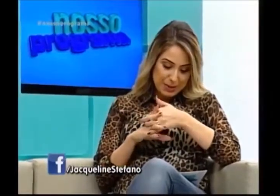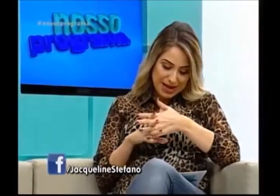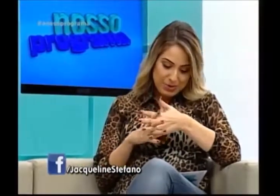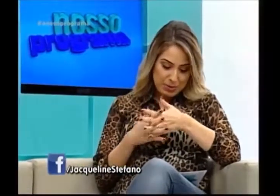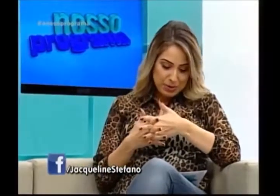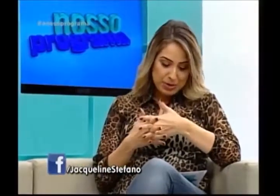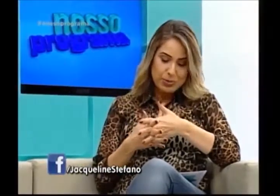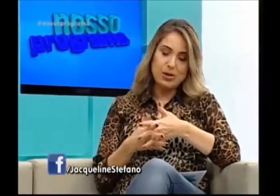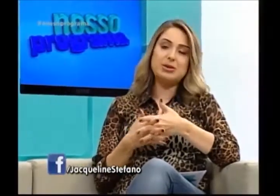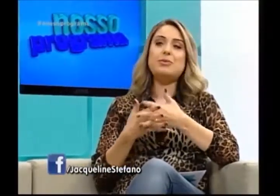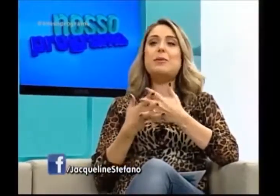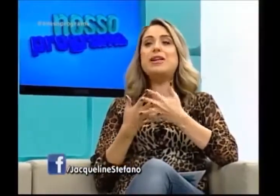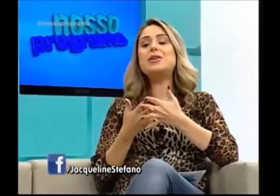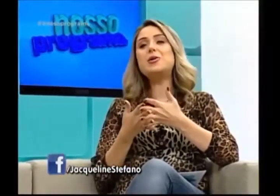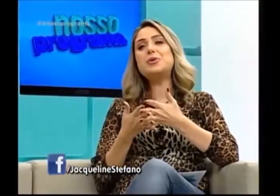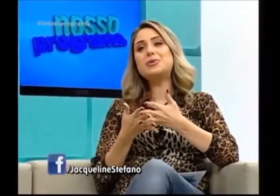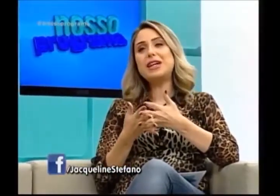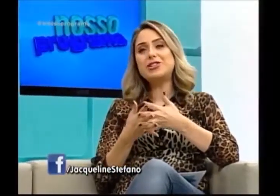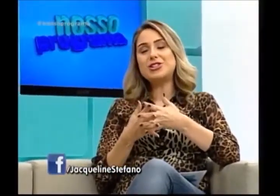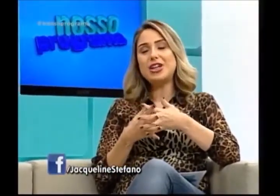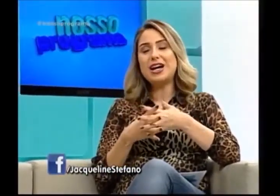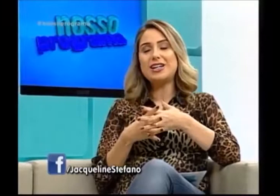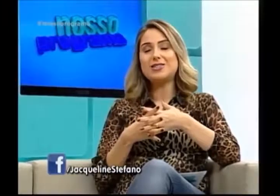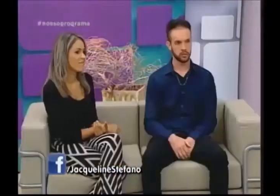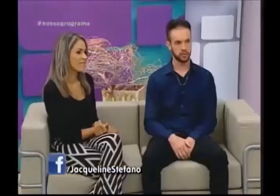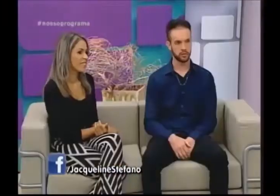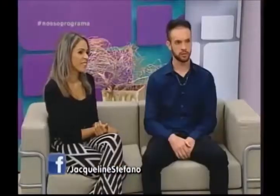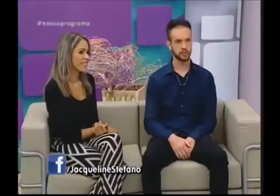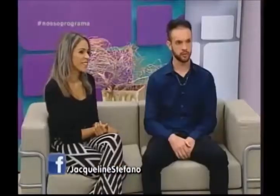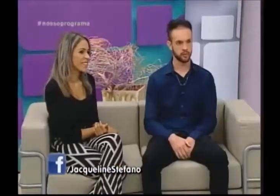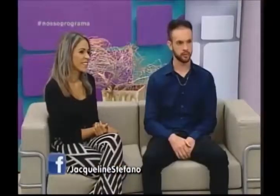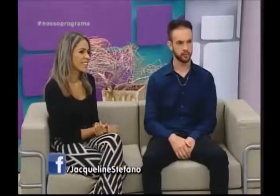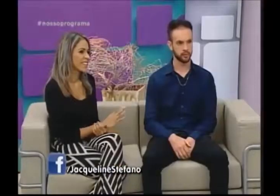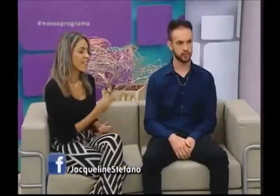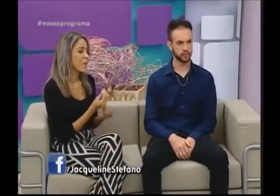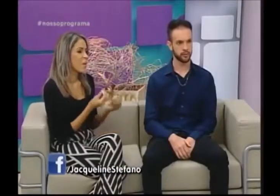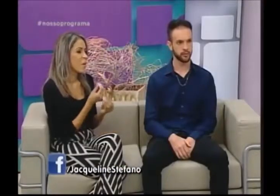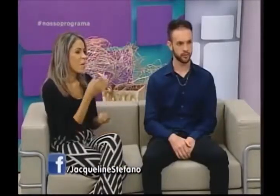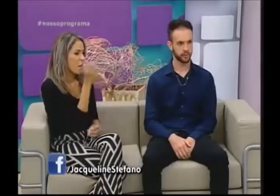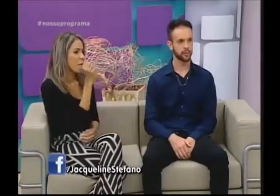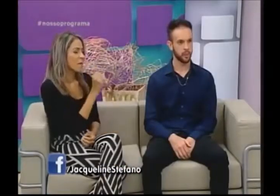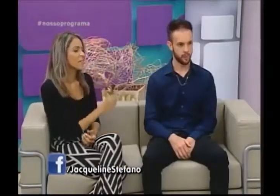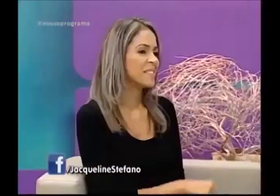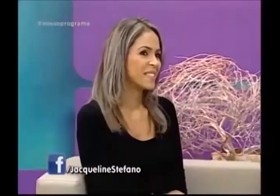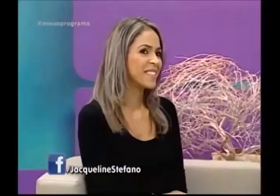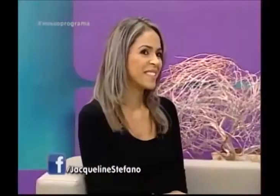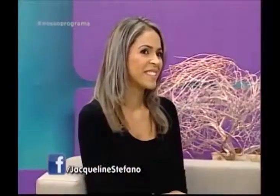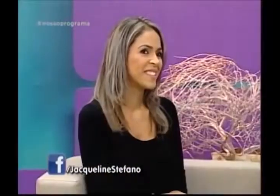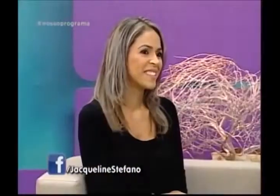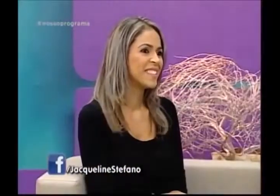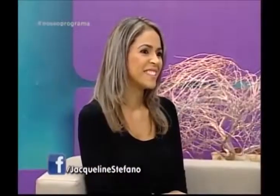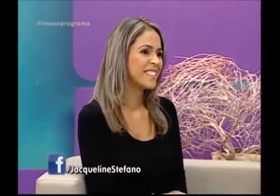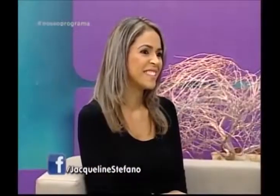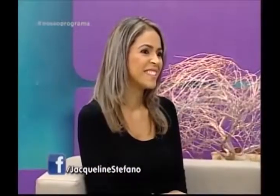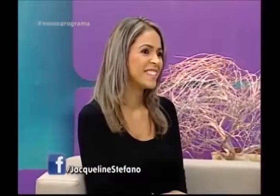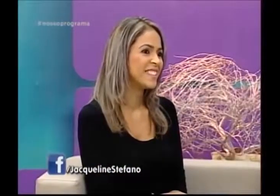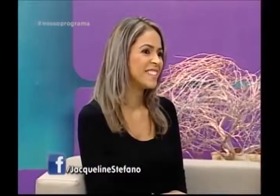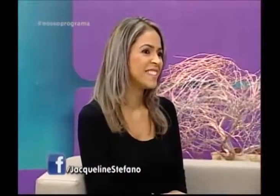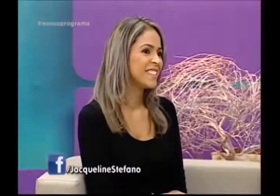Mari e uma pergunta para o Helder. Para a Mari eu quero perguntar já como que ela aprendeu, se foi mesmo olhando muita coisa, se você fez aulas. Mas antes eu queria perguntar para o